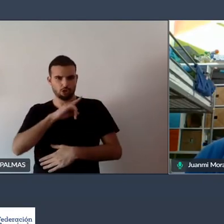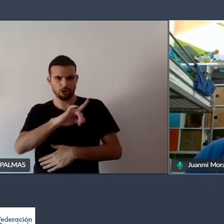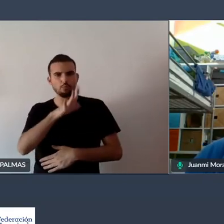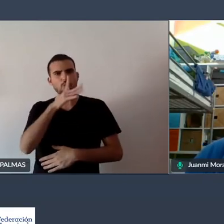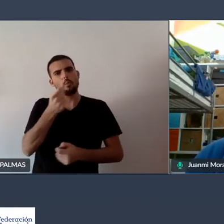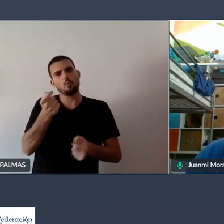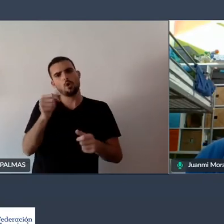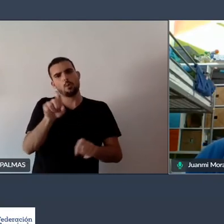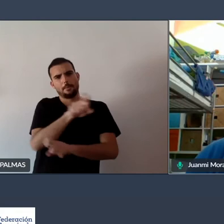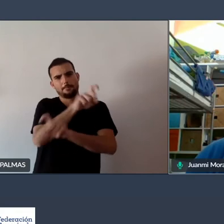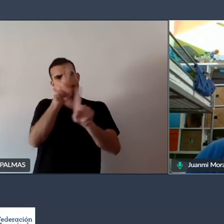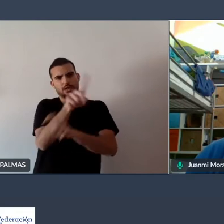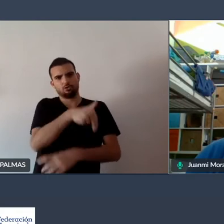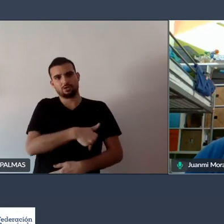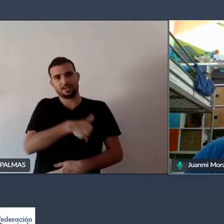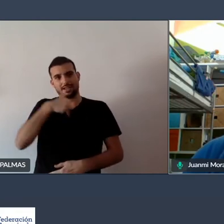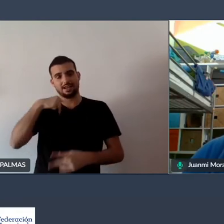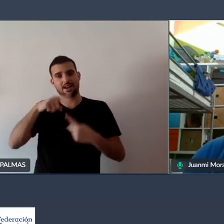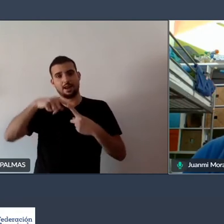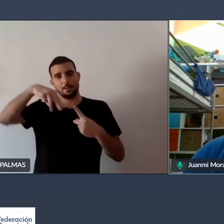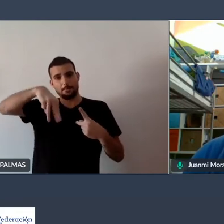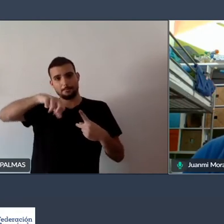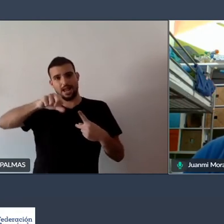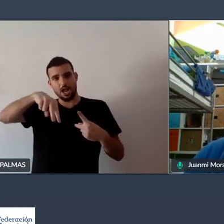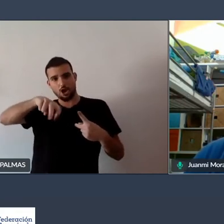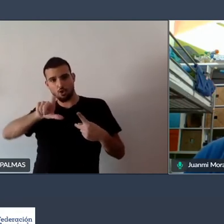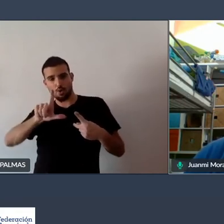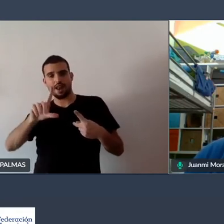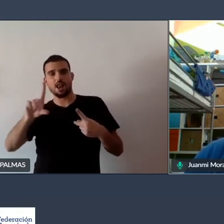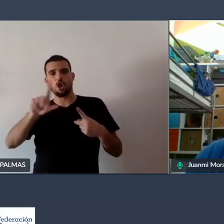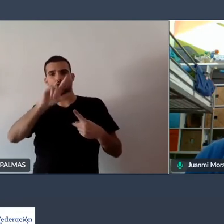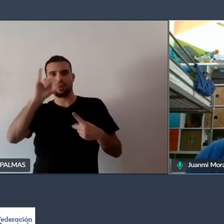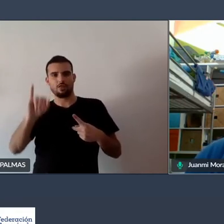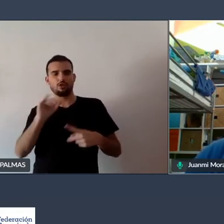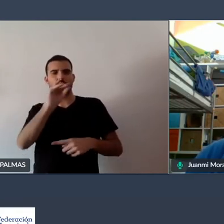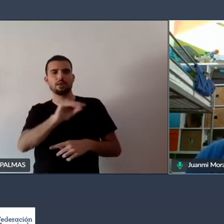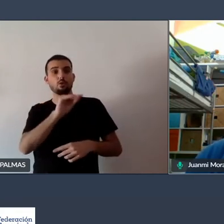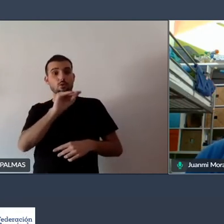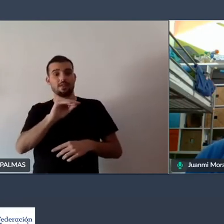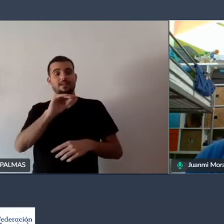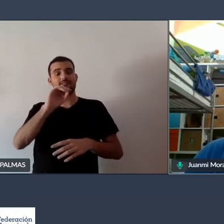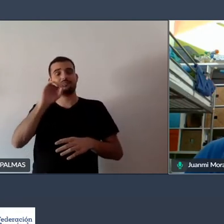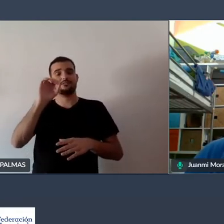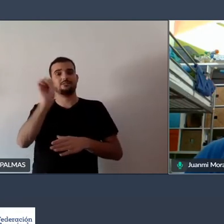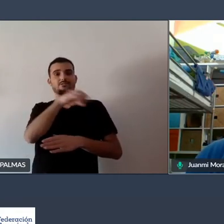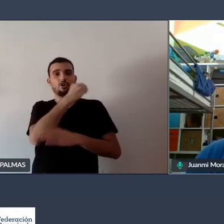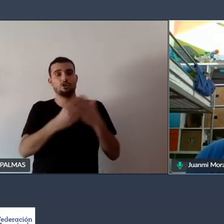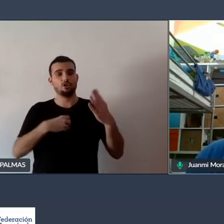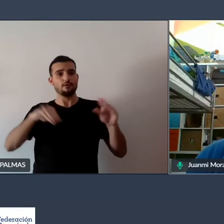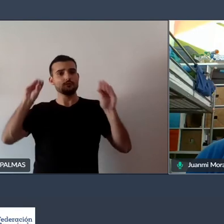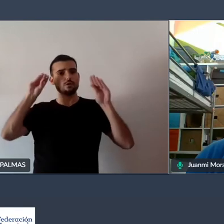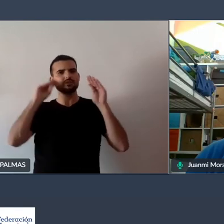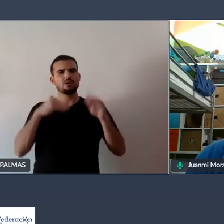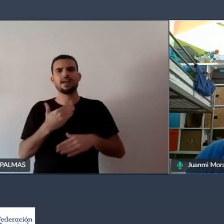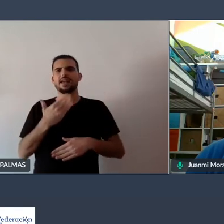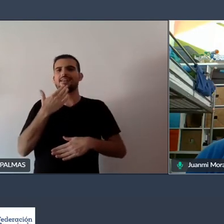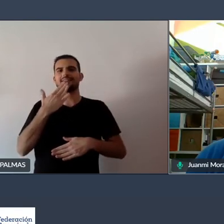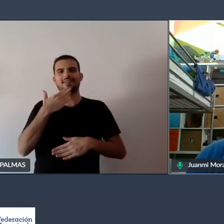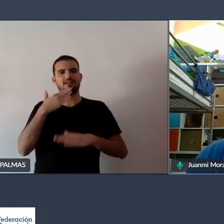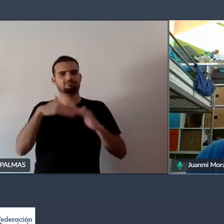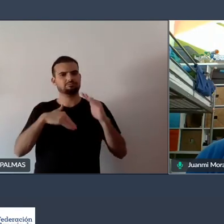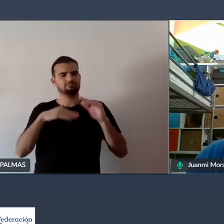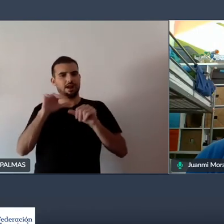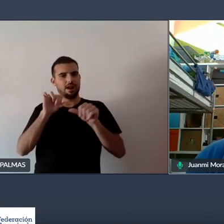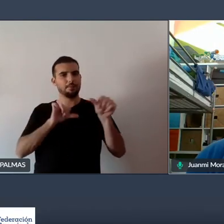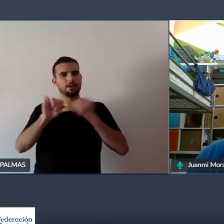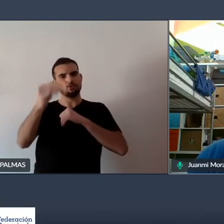poco general. Manuel Lorenzo te pregunta que en baloncesto de formación, ¿a partir de qué edad crees que se debe trabajar alguna jugada de